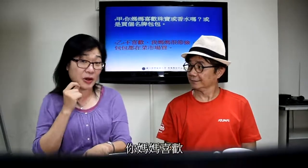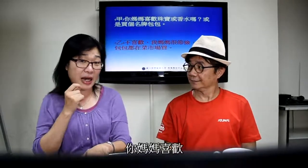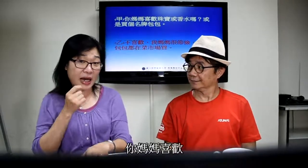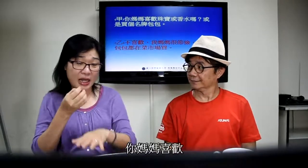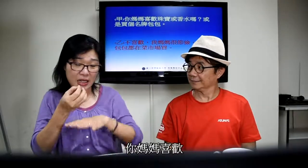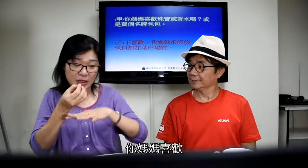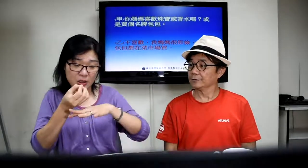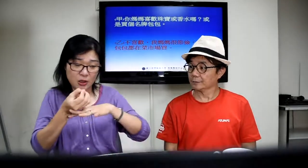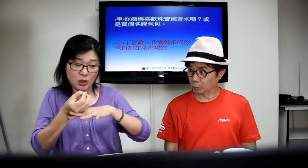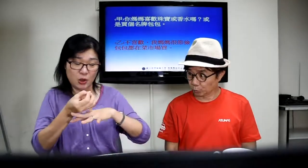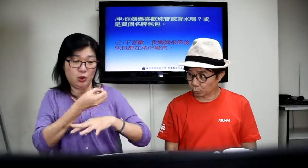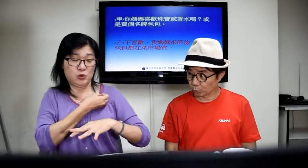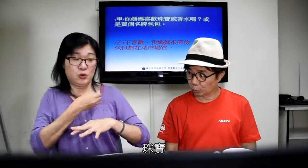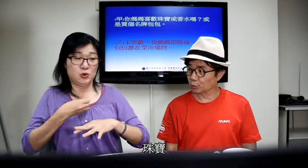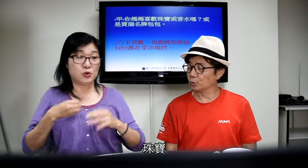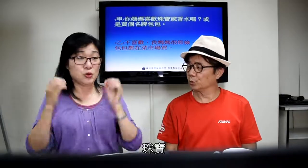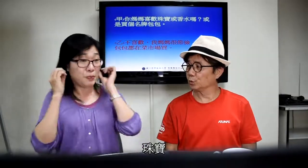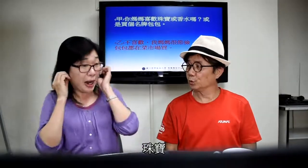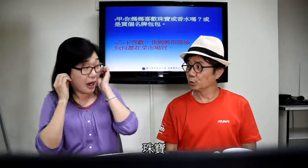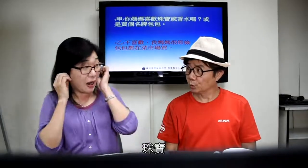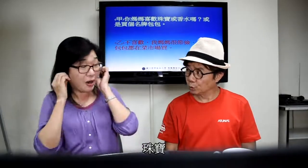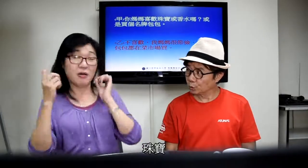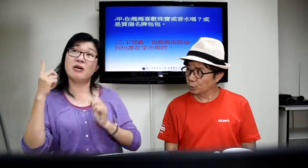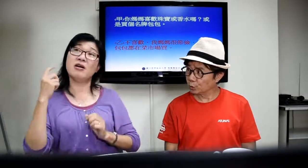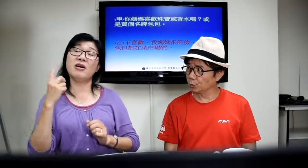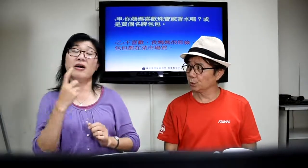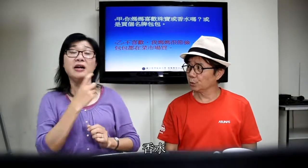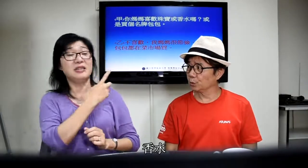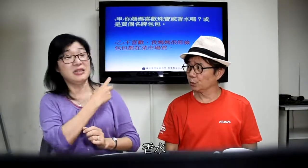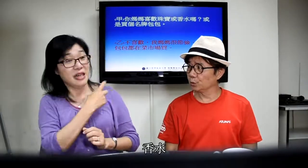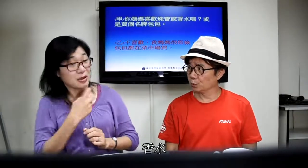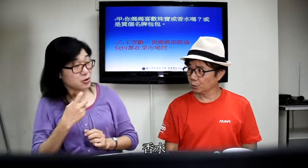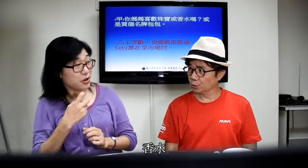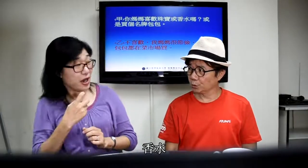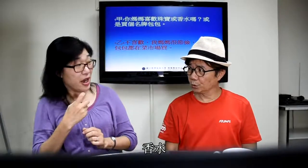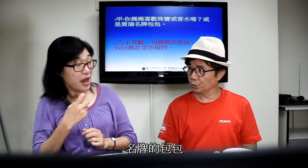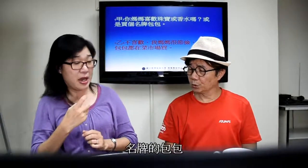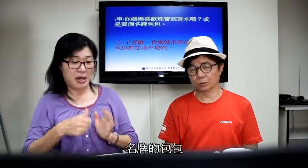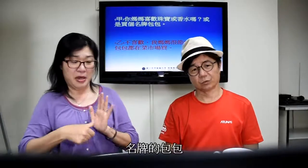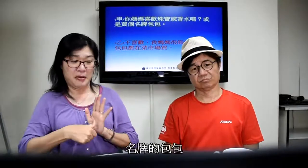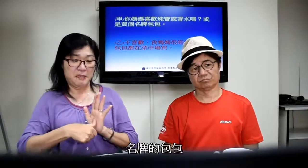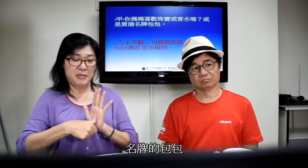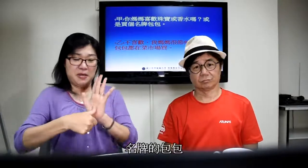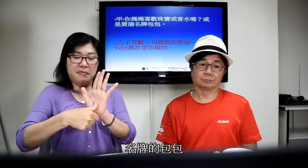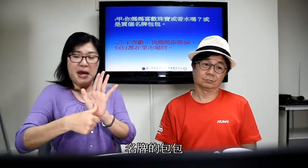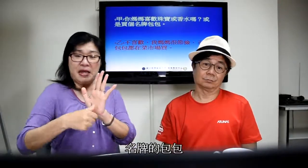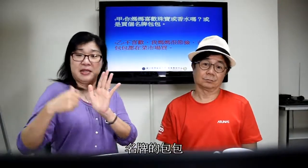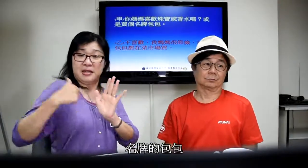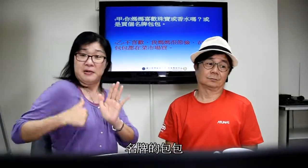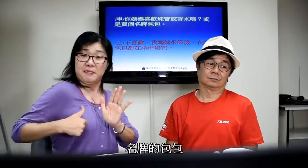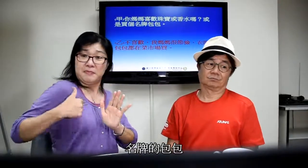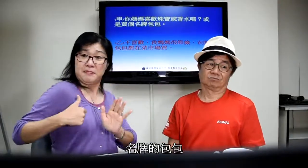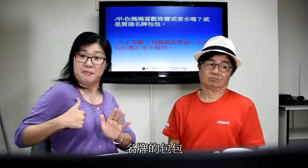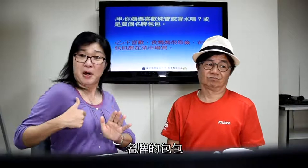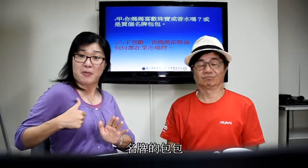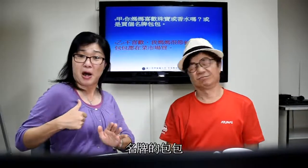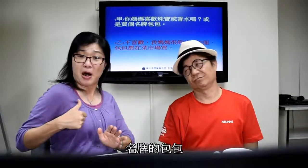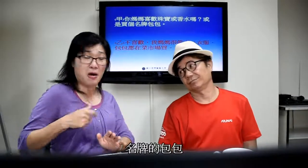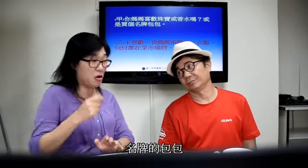欢珠宝、香水、名牌的包包，